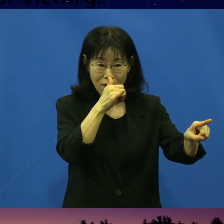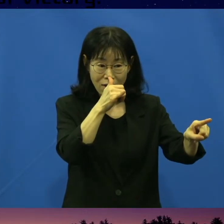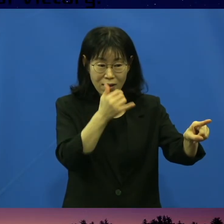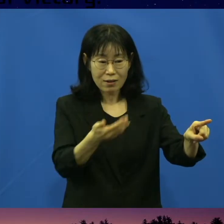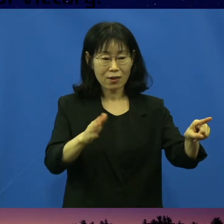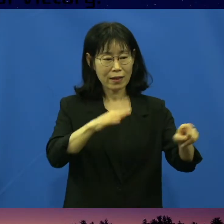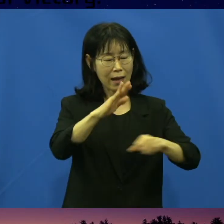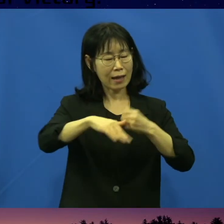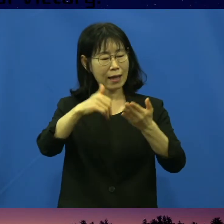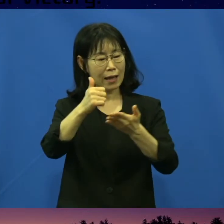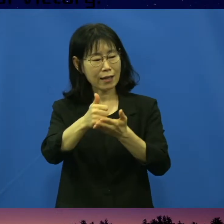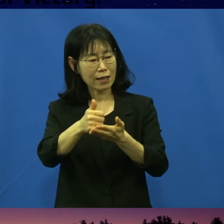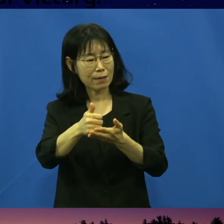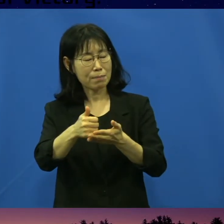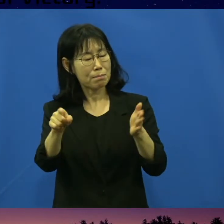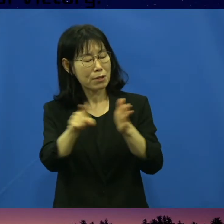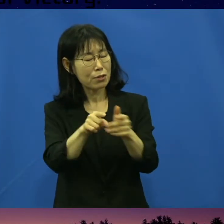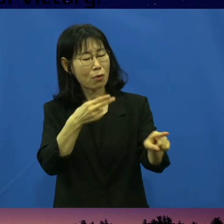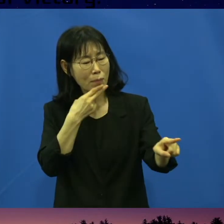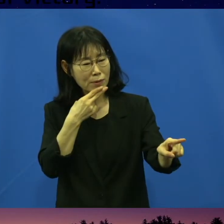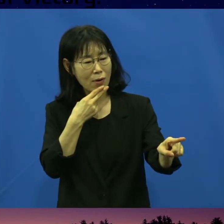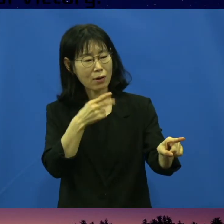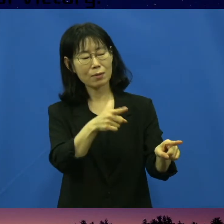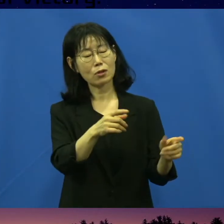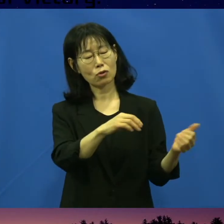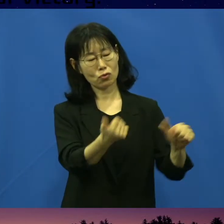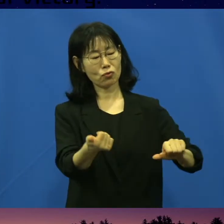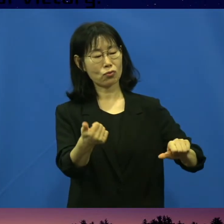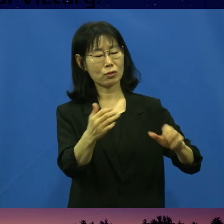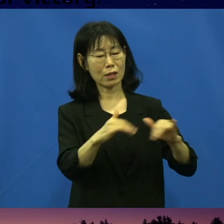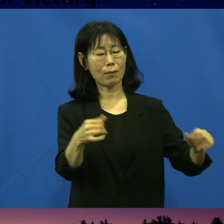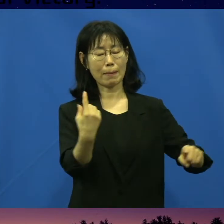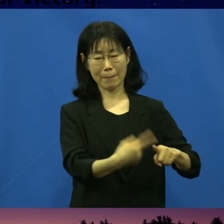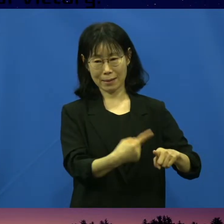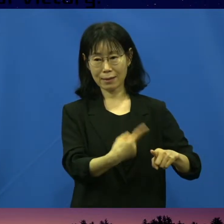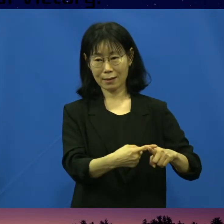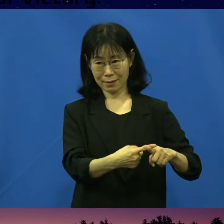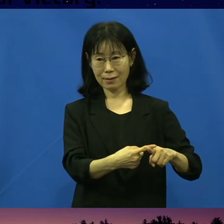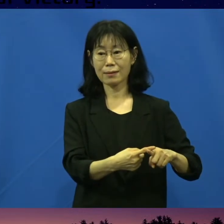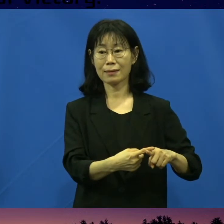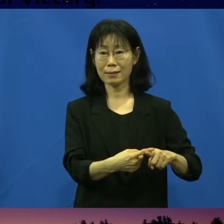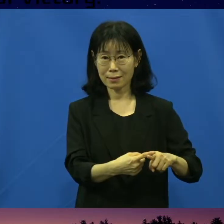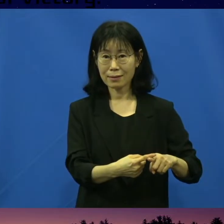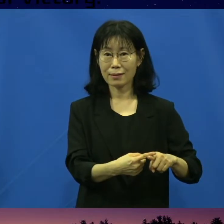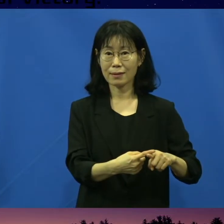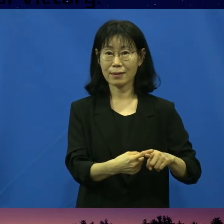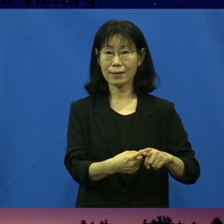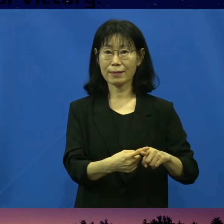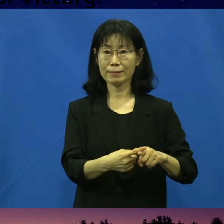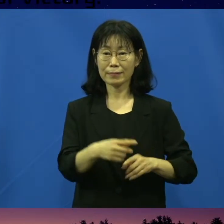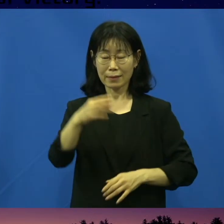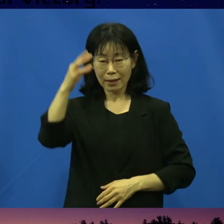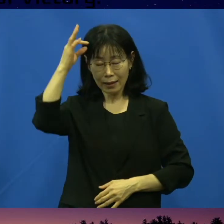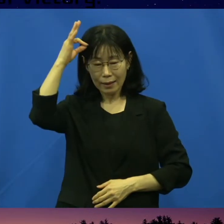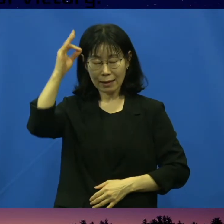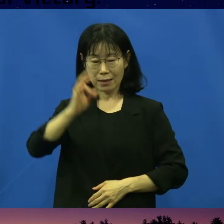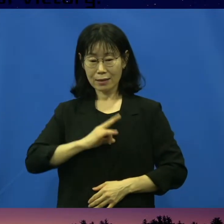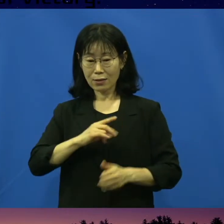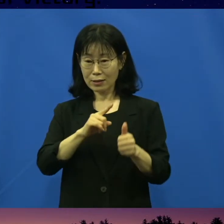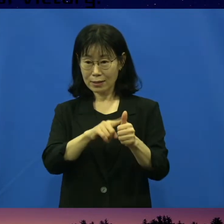살리는 것은 복음입니다. 미수고녀가 갖고 있었던 것, 이 선지자가 가지고 있었던 이 복음,